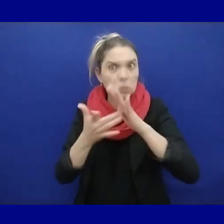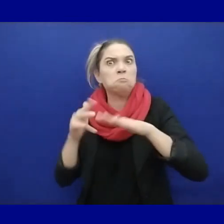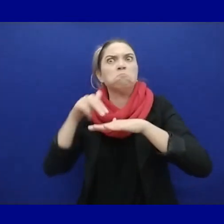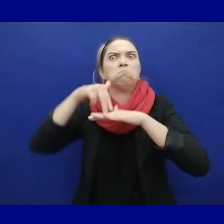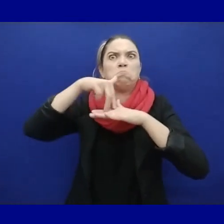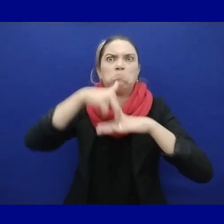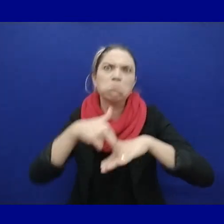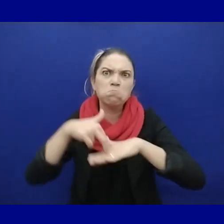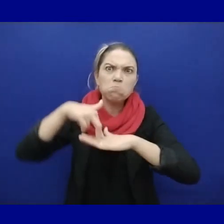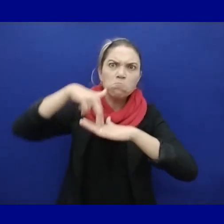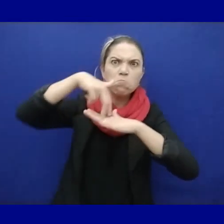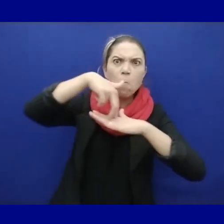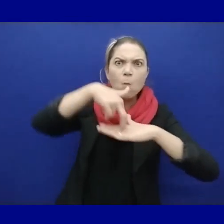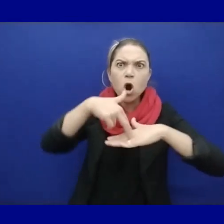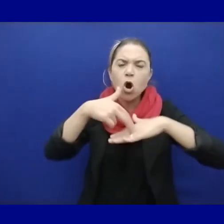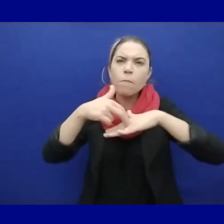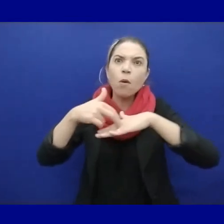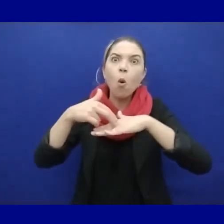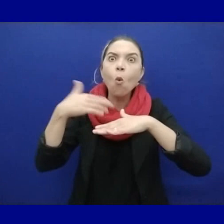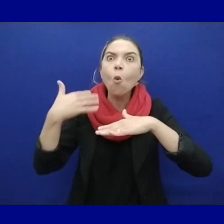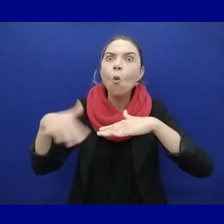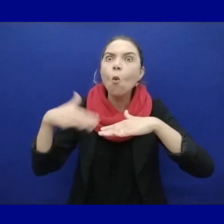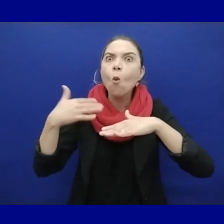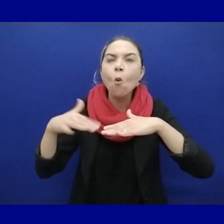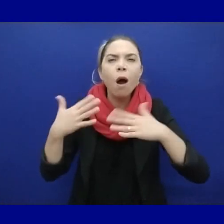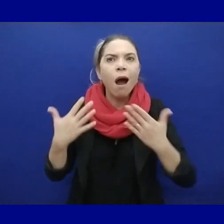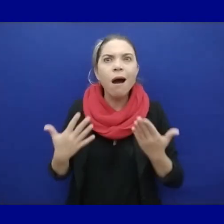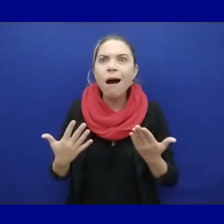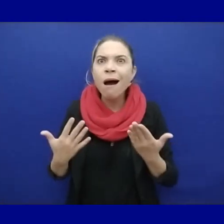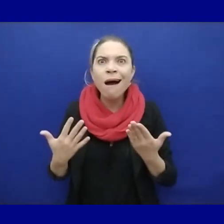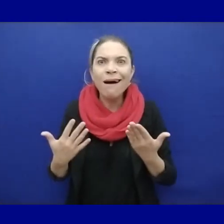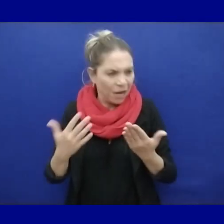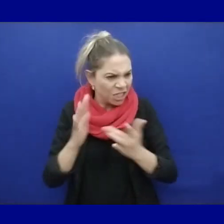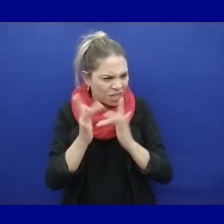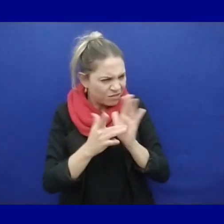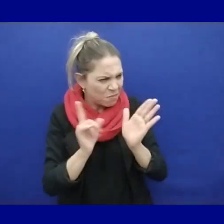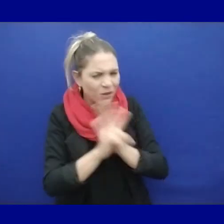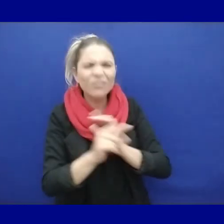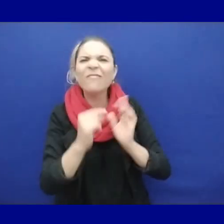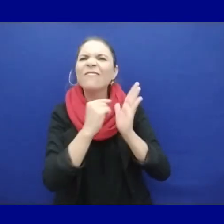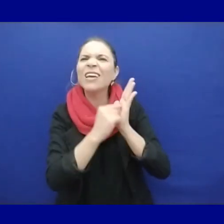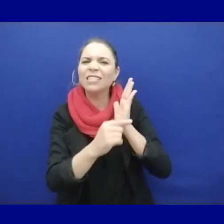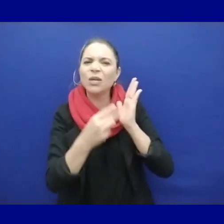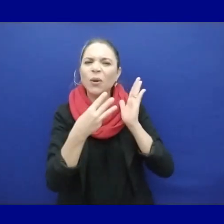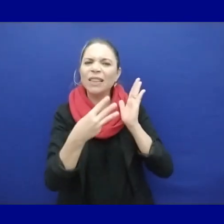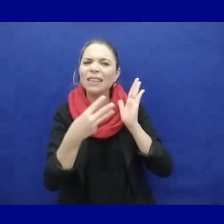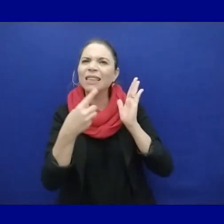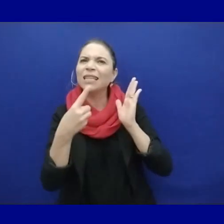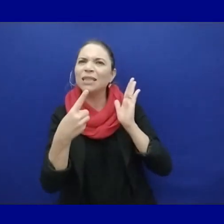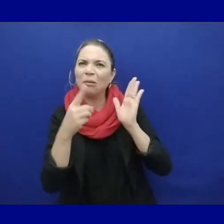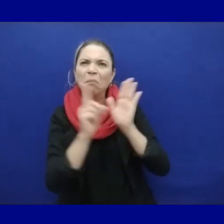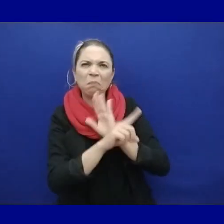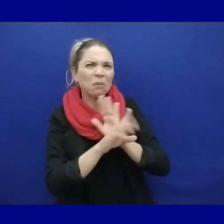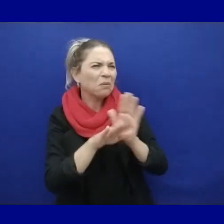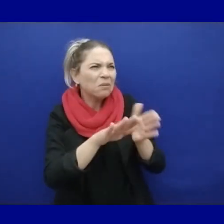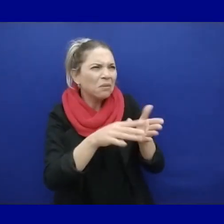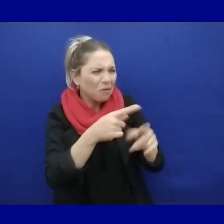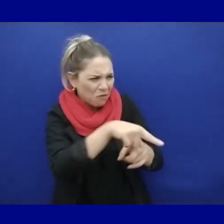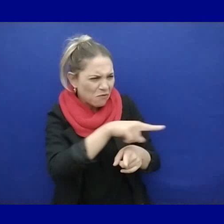31, o Senhor Jesus Cristo apenas pergunta: por que vocês não creem? Por que a fé de vocês é tão